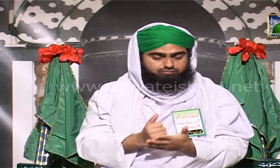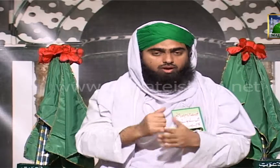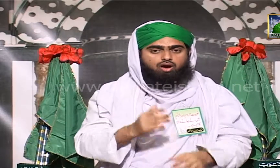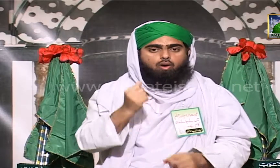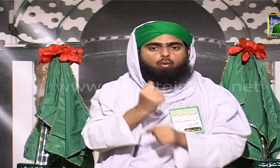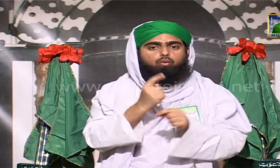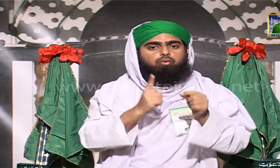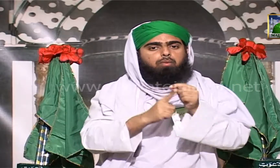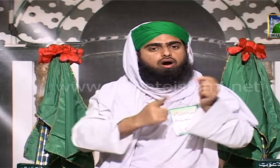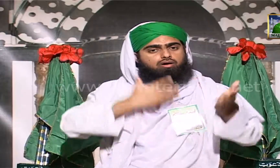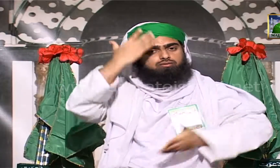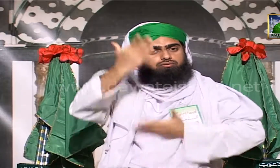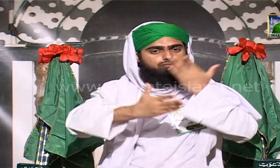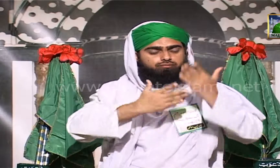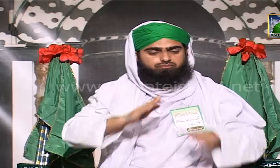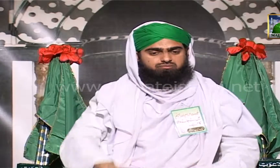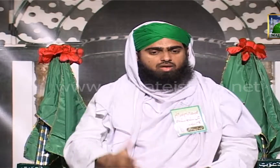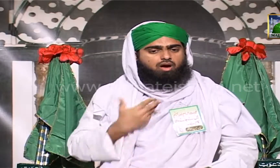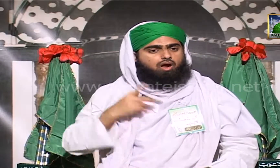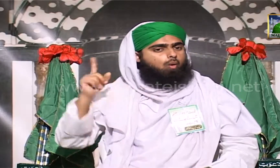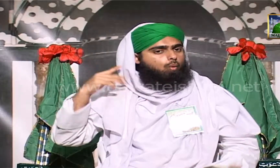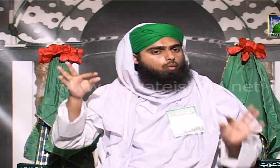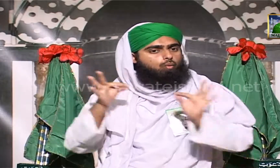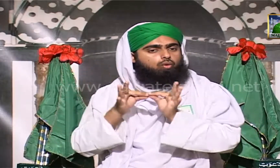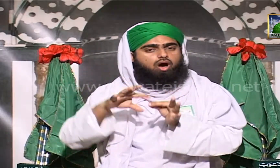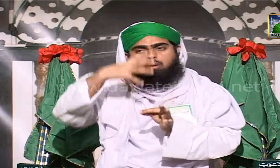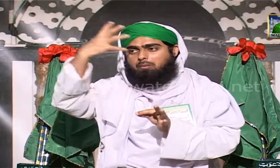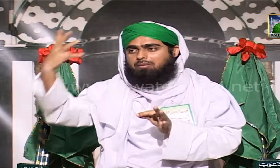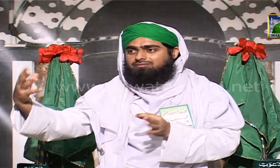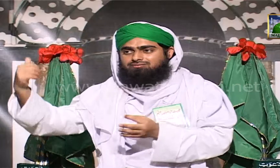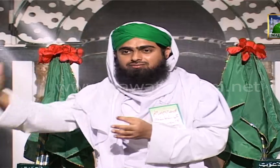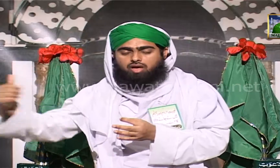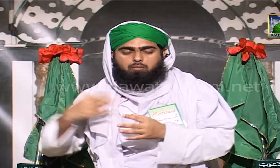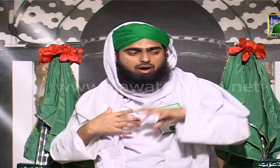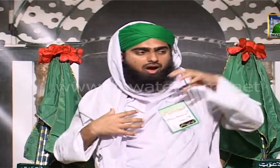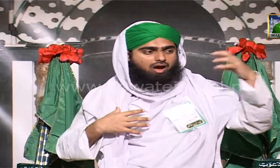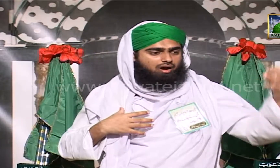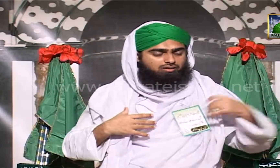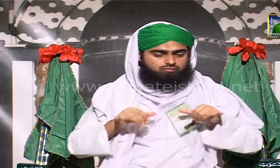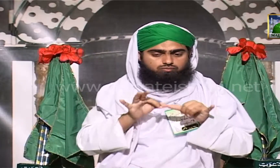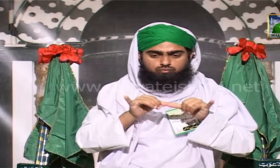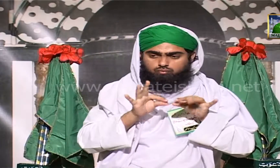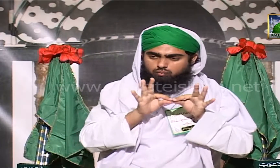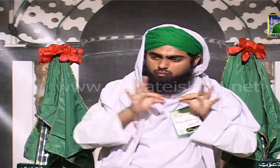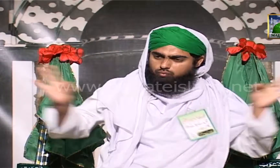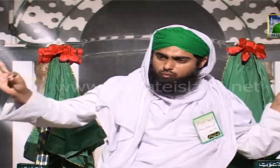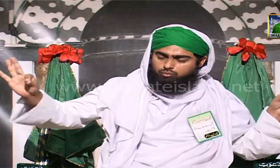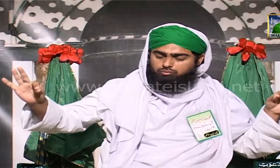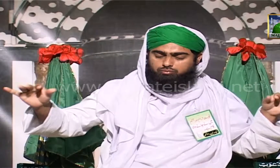عنہ فرماتے ہیں کہ میرا مرید مشرق میں اور میں مغرب میں، اور اگر میرے مرید کی پردہ دری کی جا رہی ہو، اس